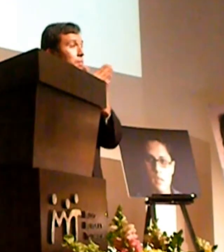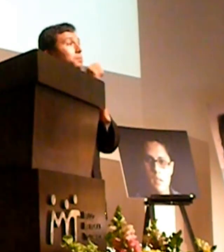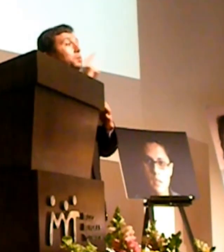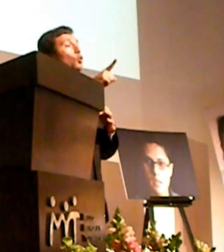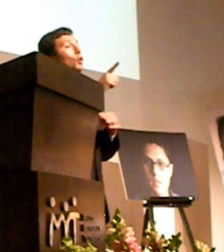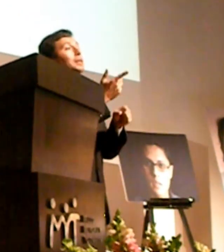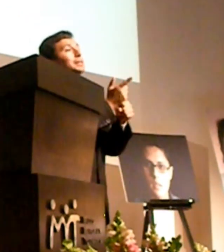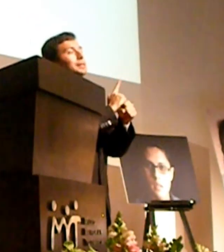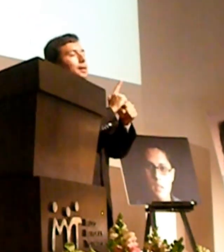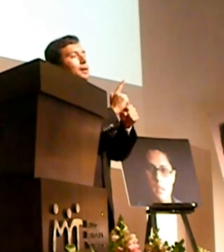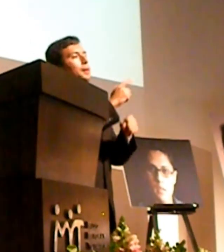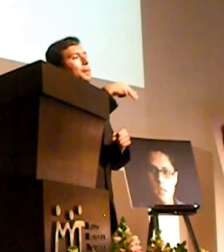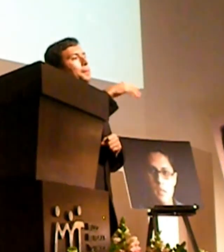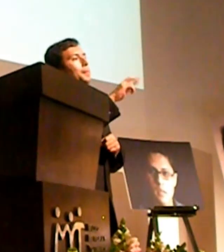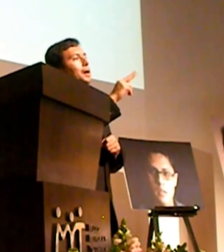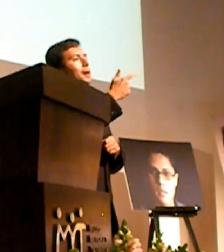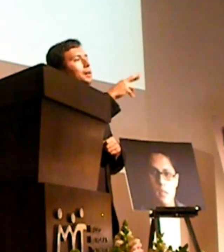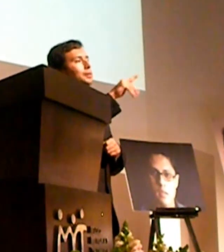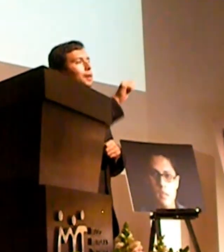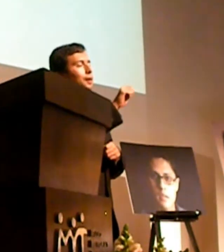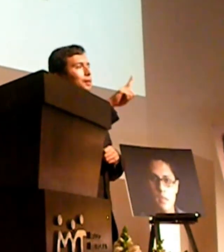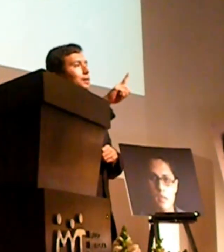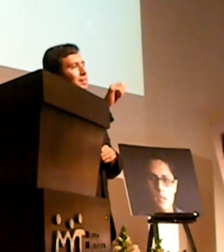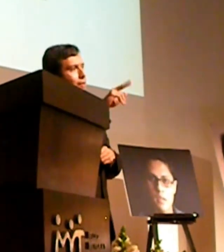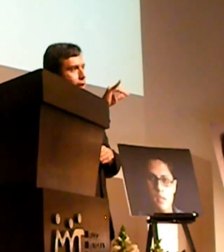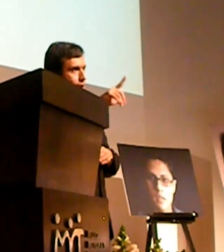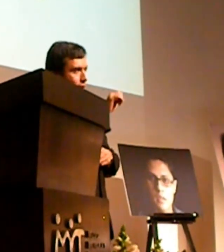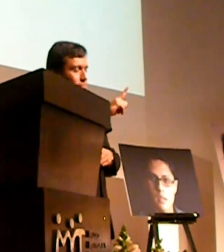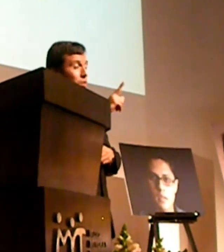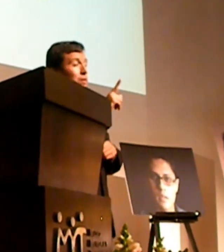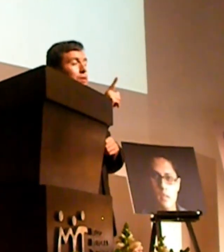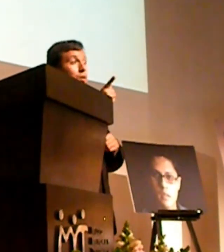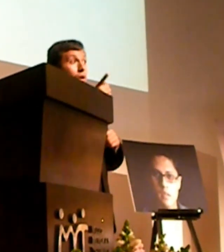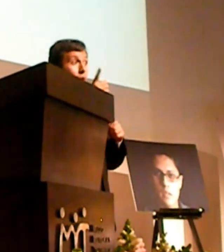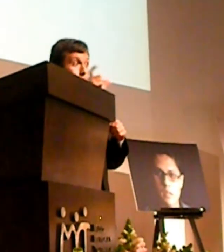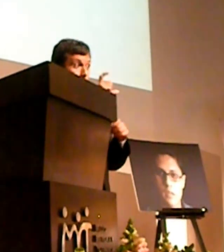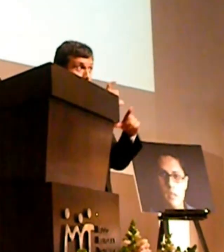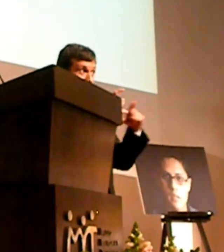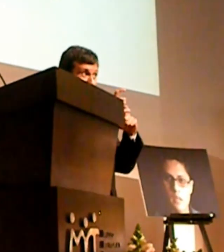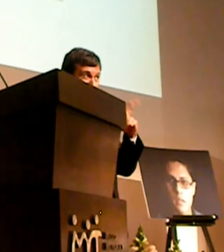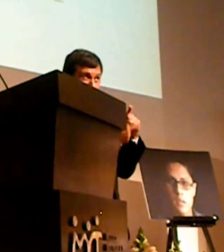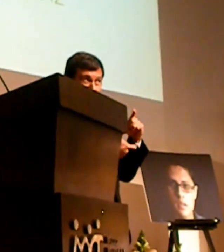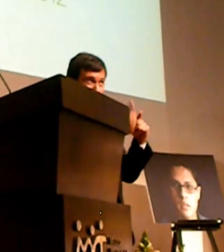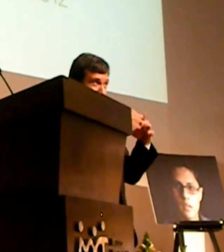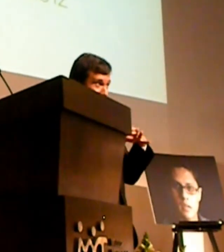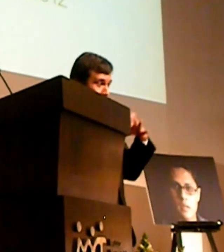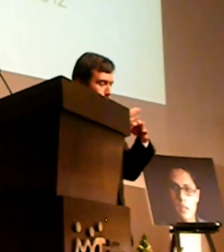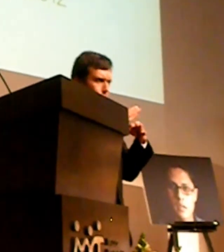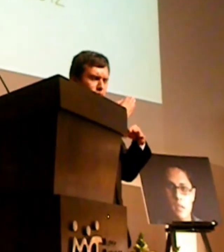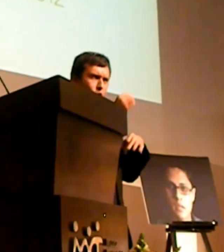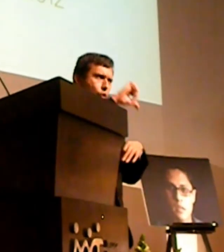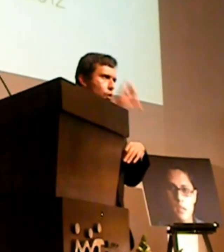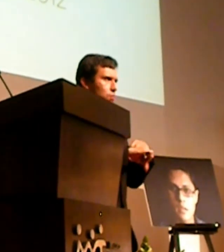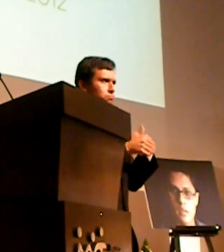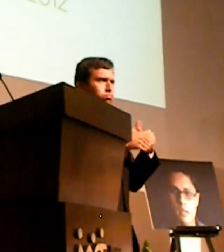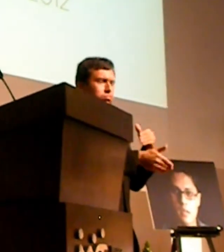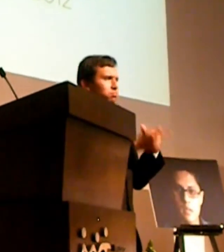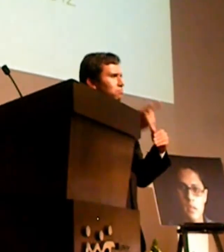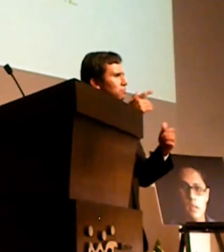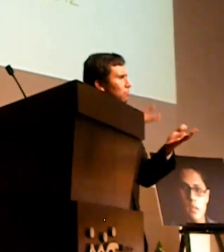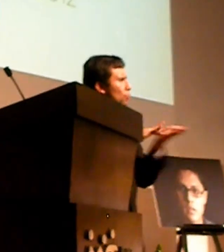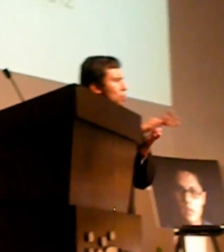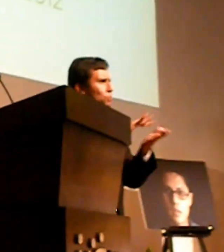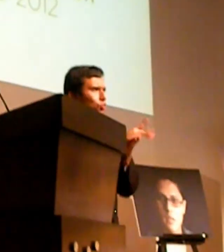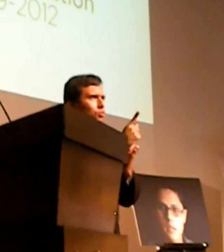Zavala, que desde el primer día de esta gestión apoyó decididamente y de manera cercana al Consejo, abriendo puertas, multiplicando el